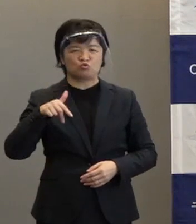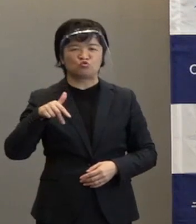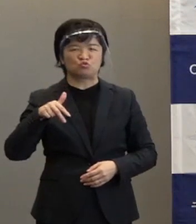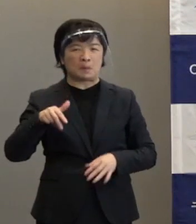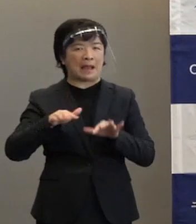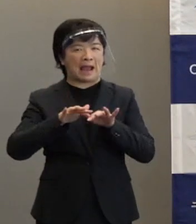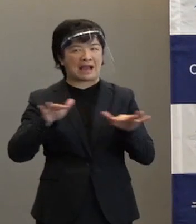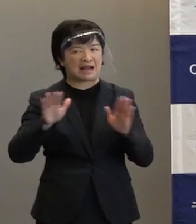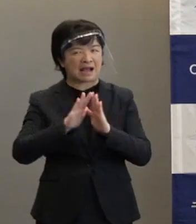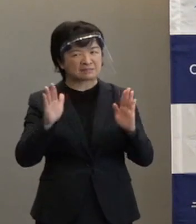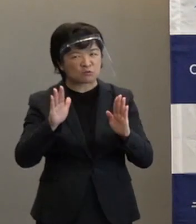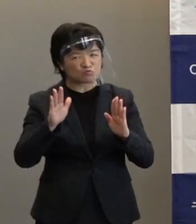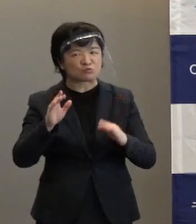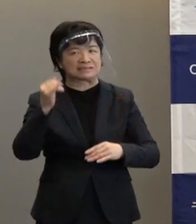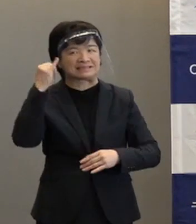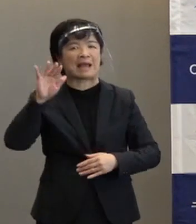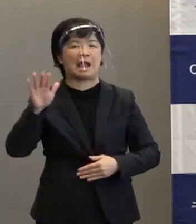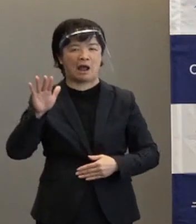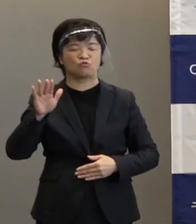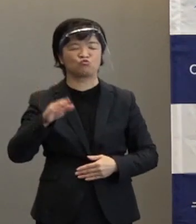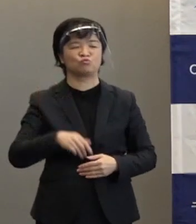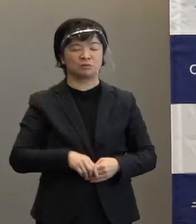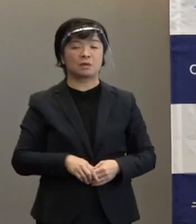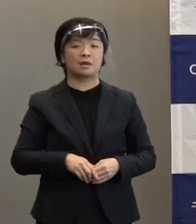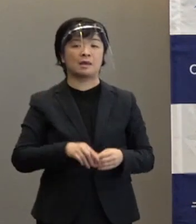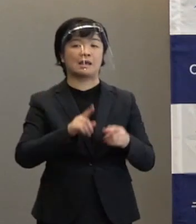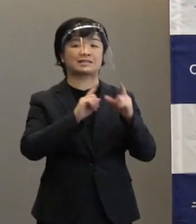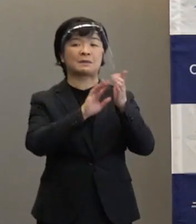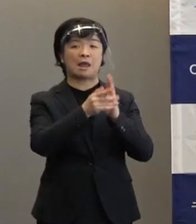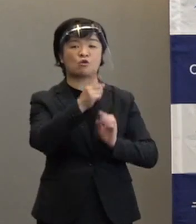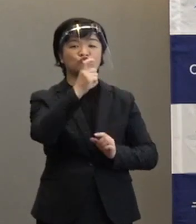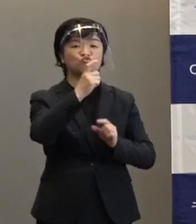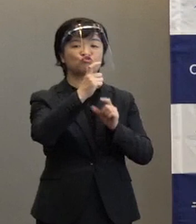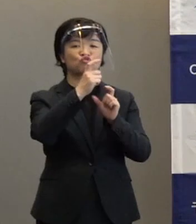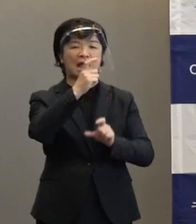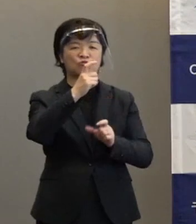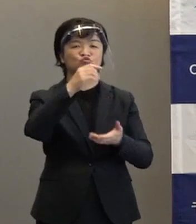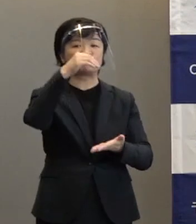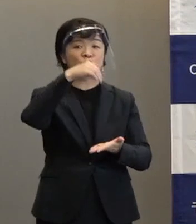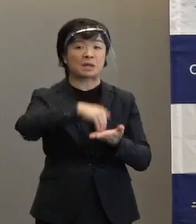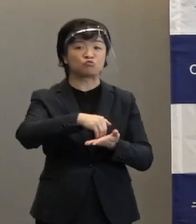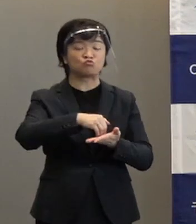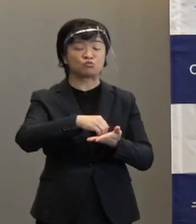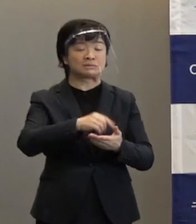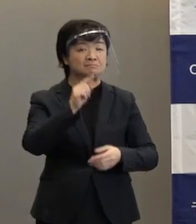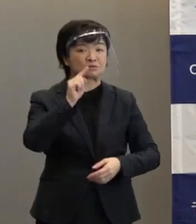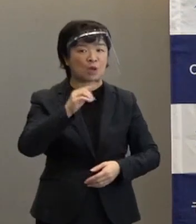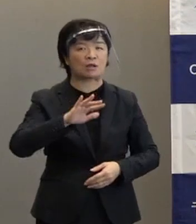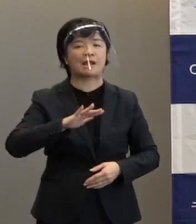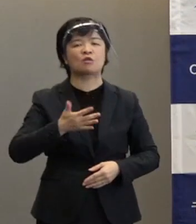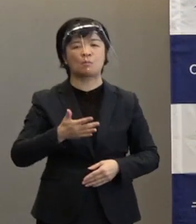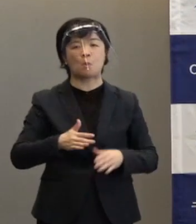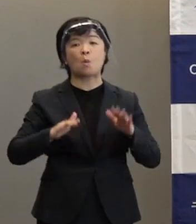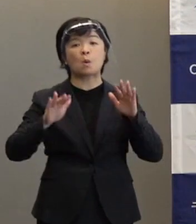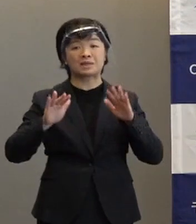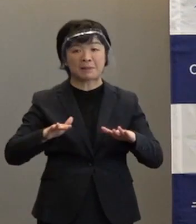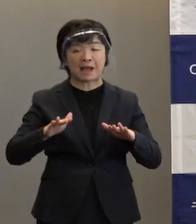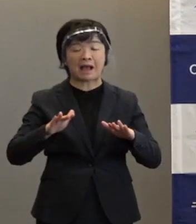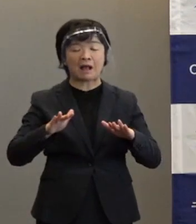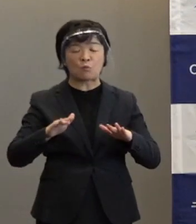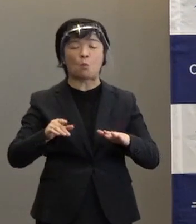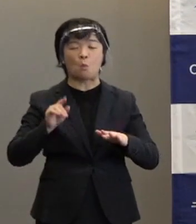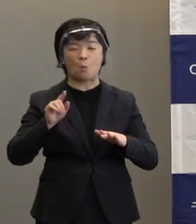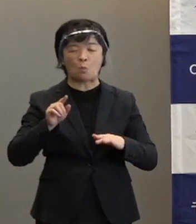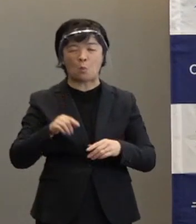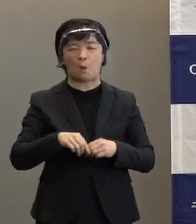摘もあります。県内ではですね、10月下旬に感染が初確認されているかと思いますが、県内の現在 の、 そのケルベロス